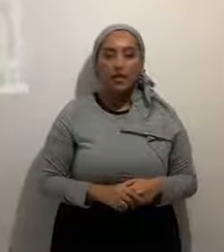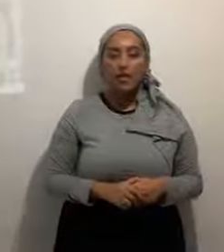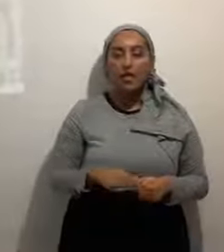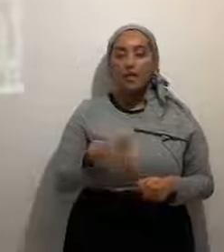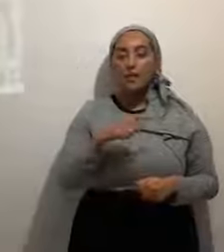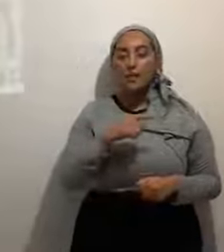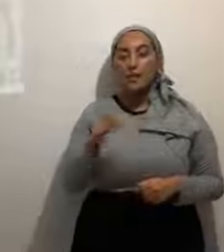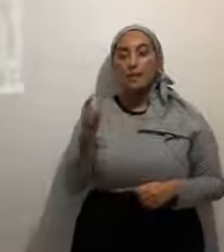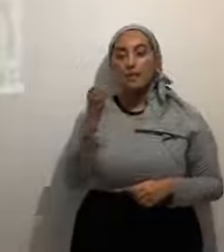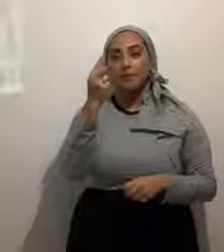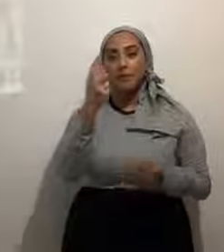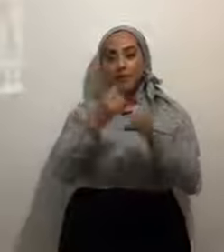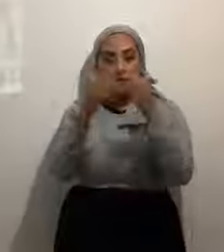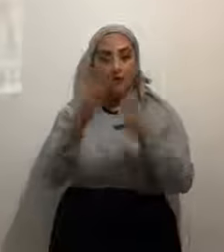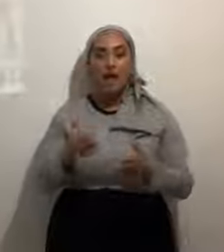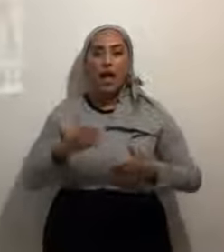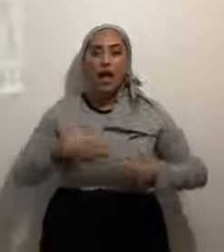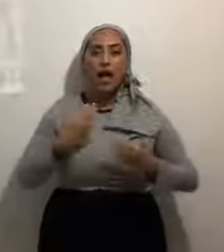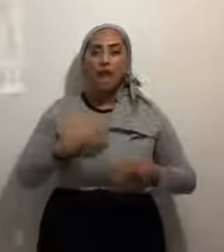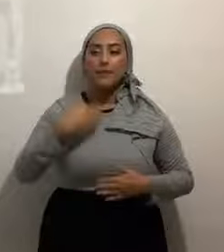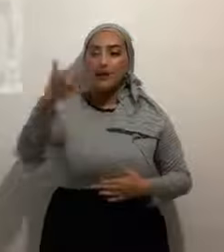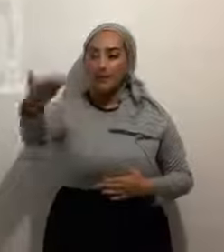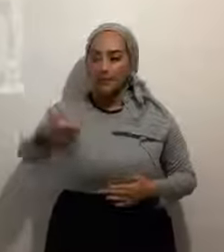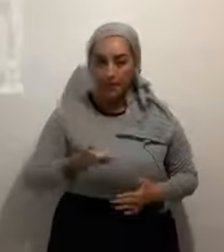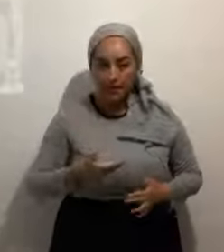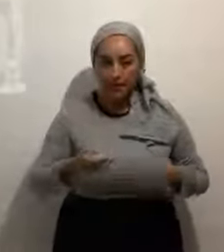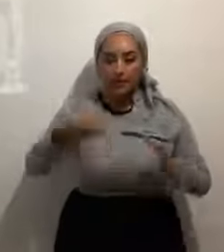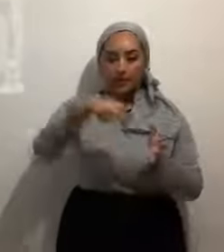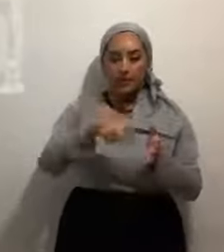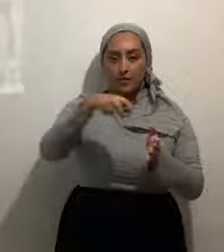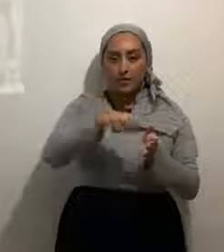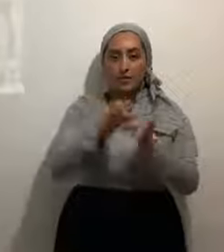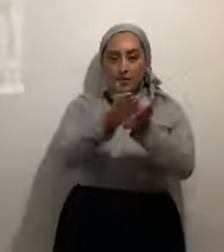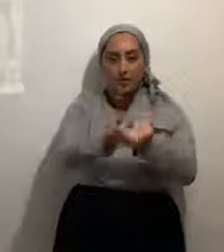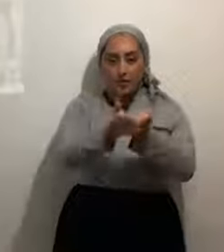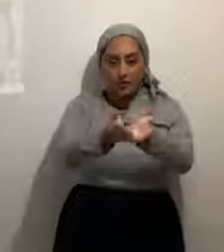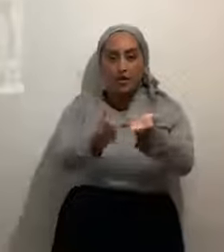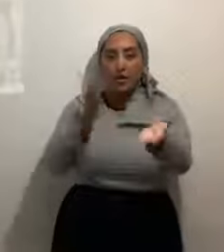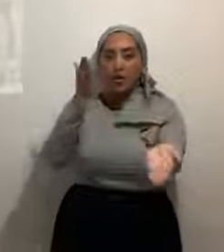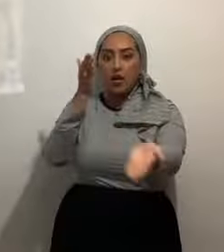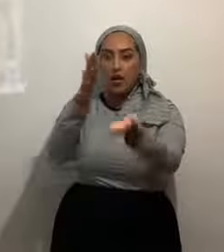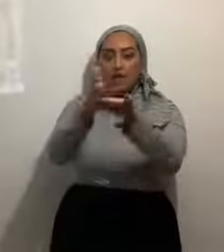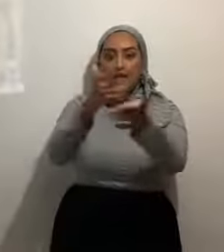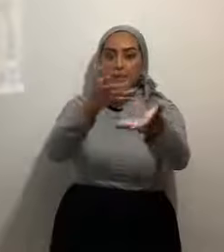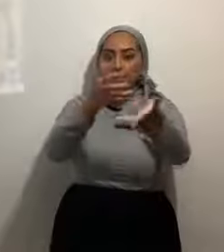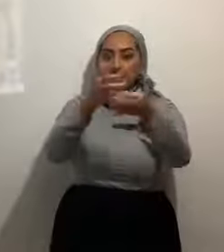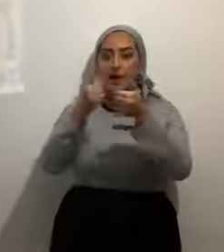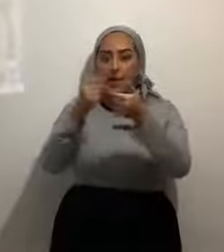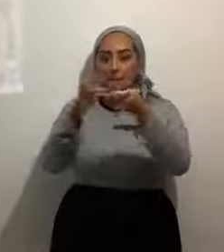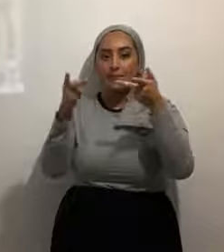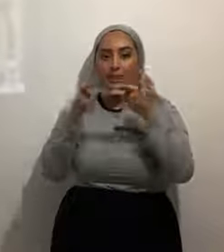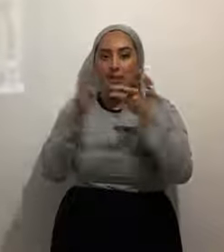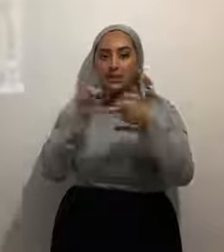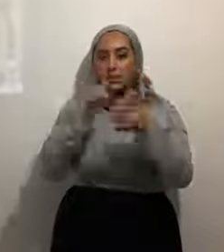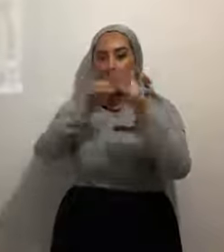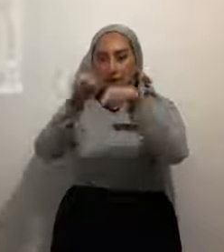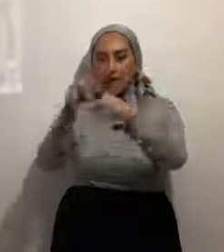entonces con gusto le recibieron en la barca, la cual llegó enseguida a la tierra a donde iban. Bueno,